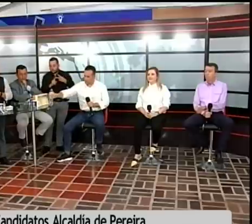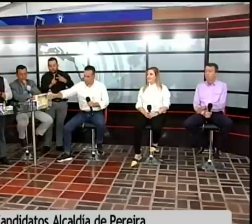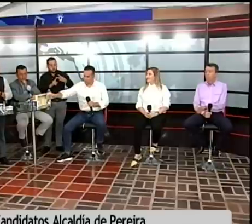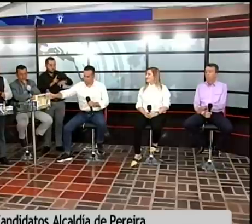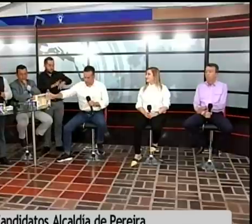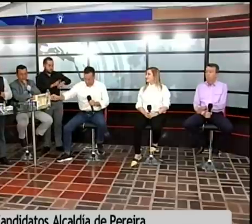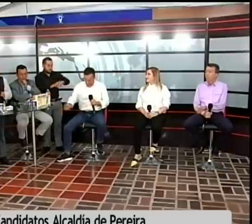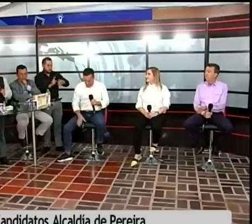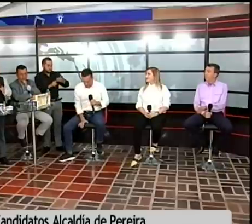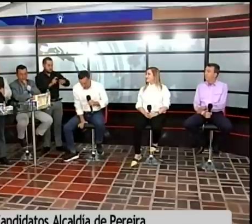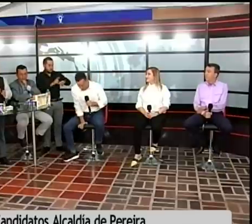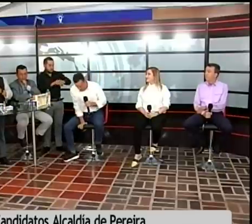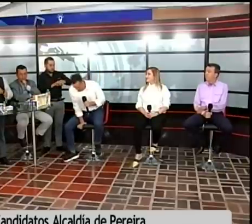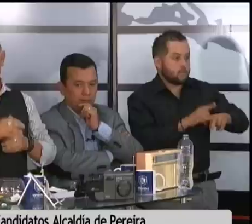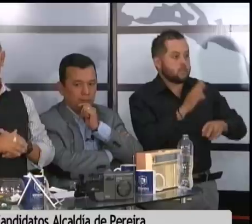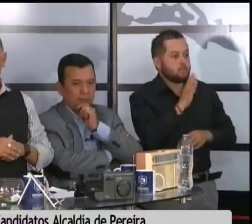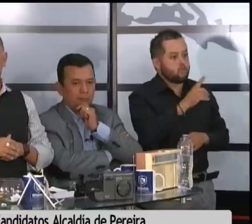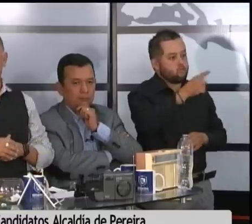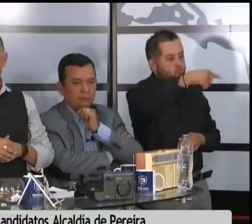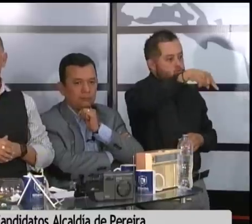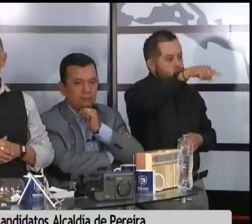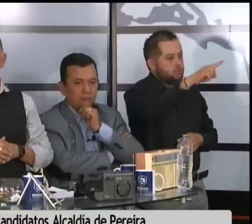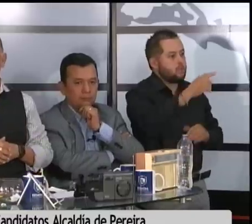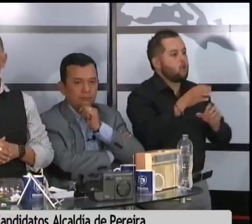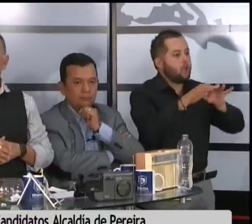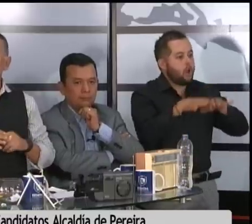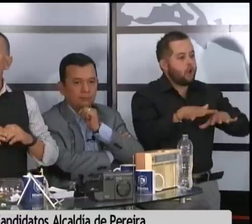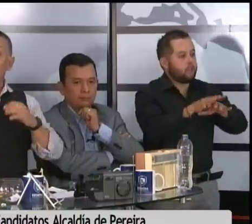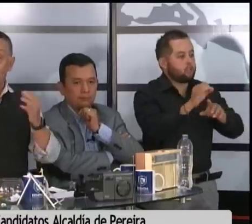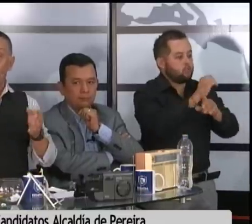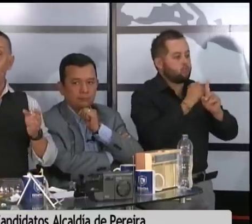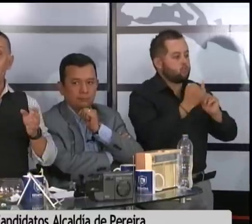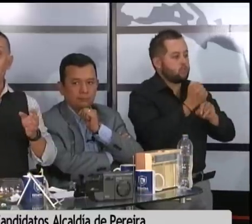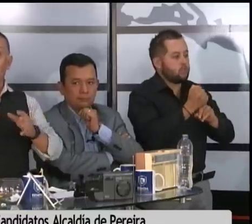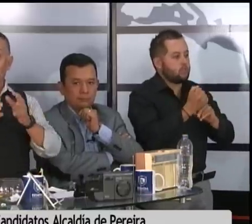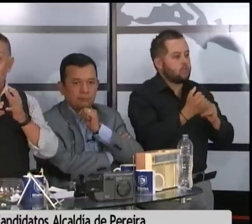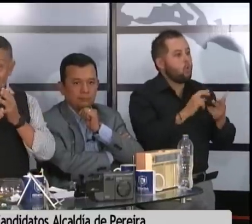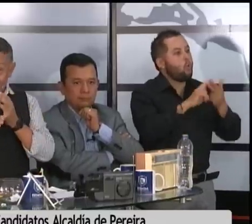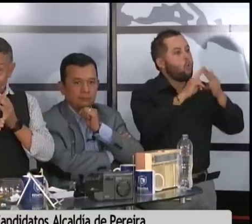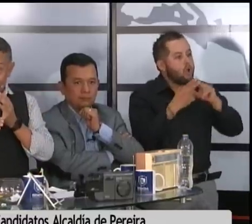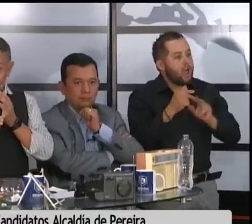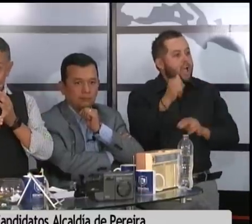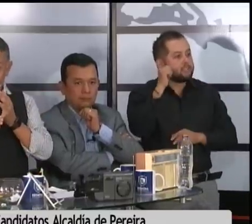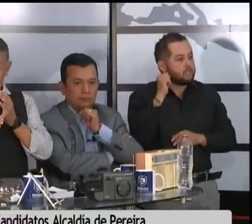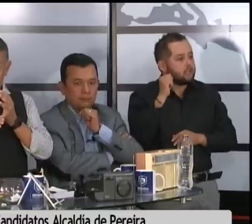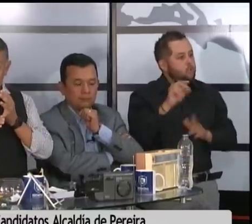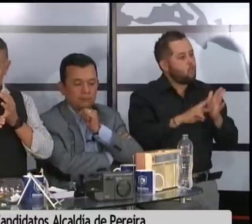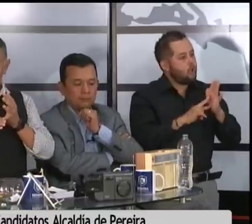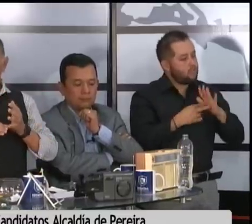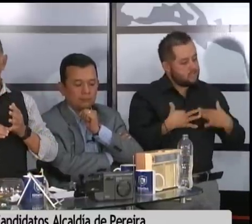tiempo, entran ustedes a través de las redes sociales, así como ayer, decentes,